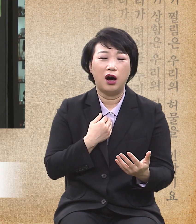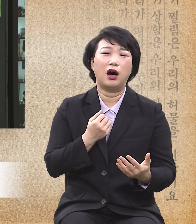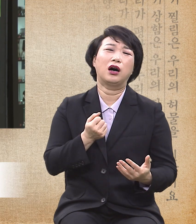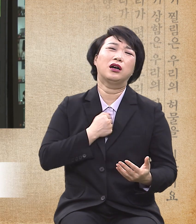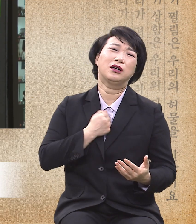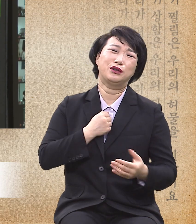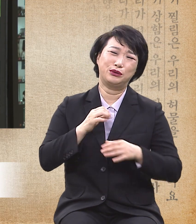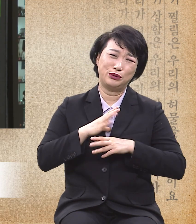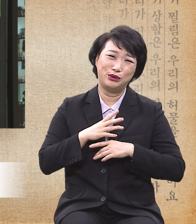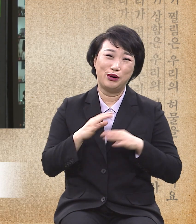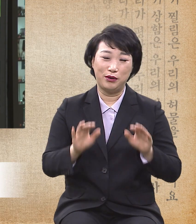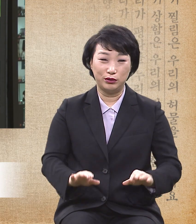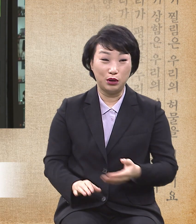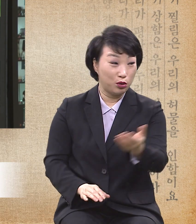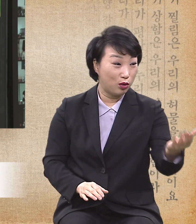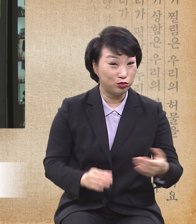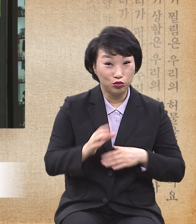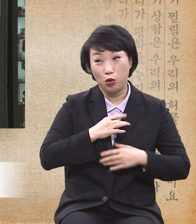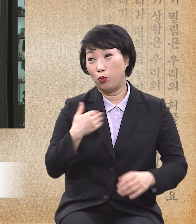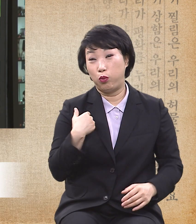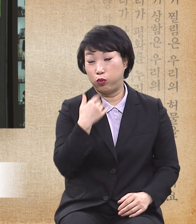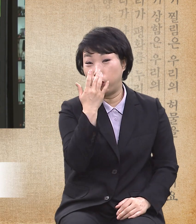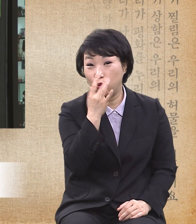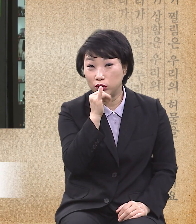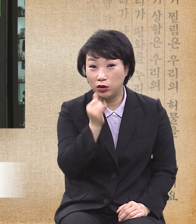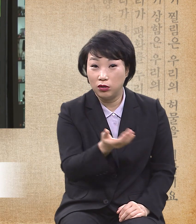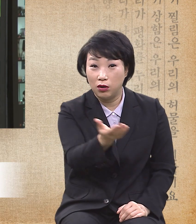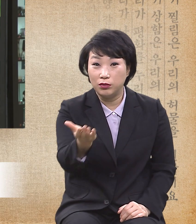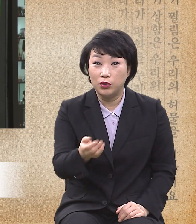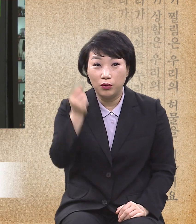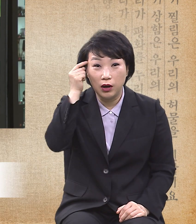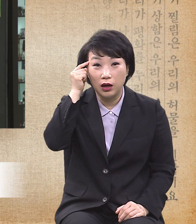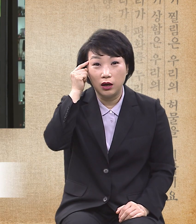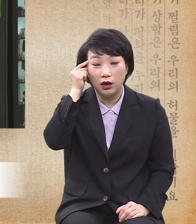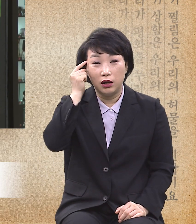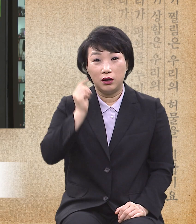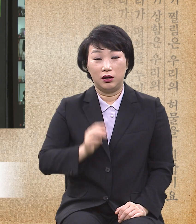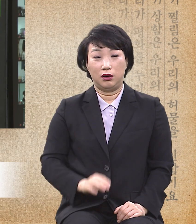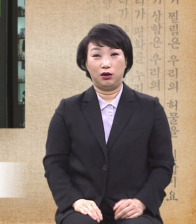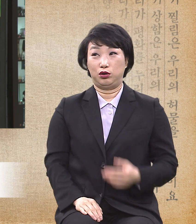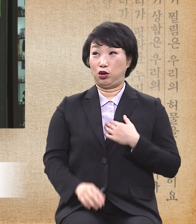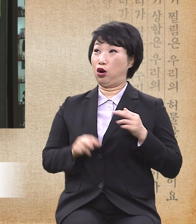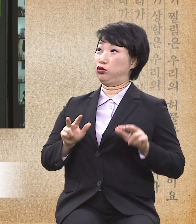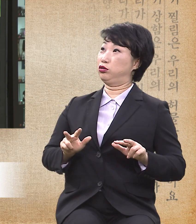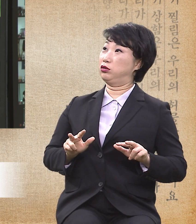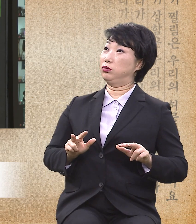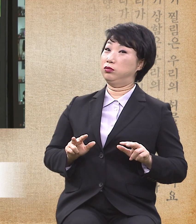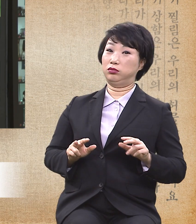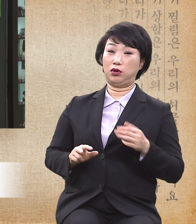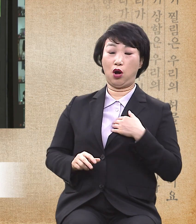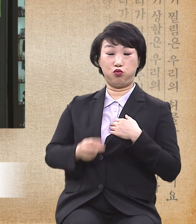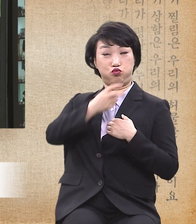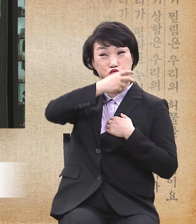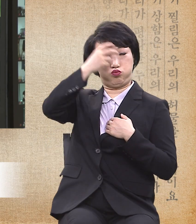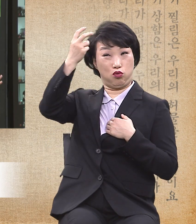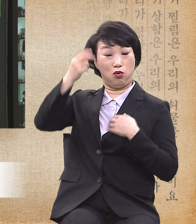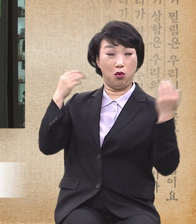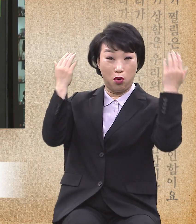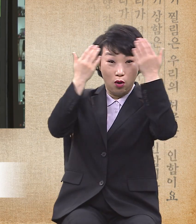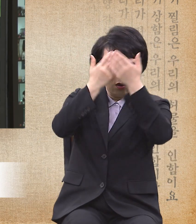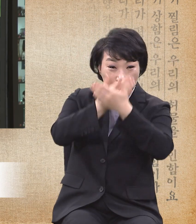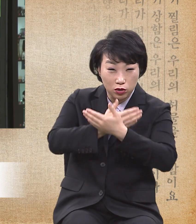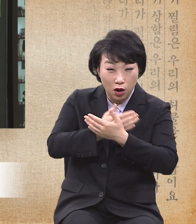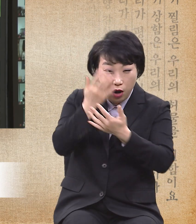얼마나 두려우냐. 근데 두려운 줄 몰라. 왜 두려운 줄 모르냐. 내가 지금 얼마나 총명이